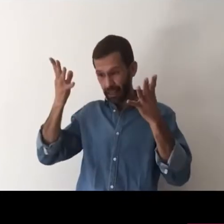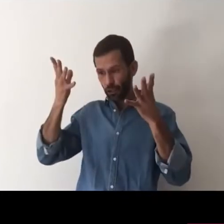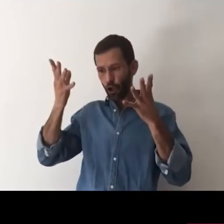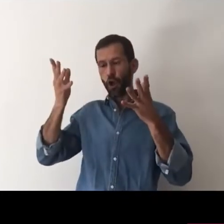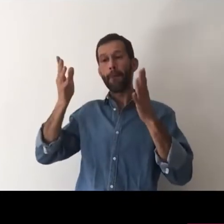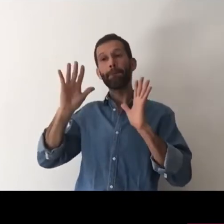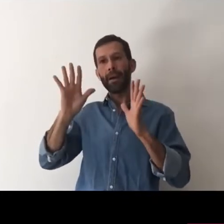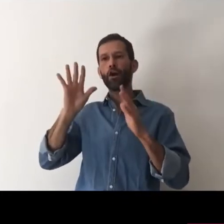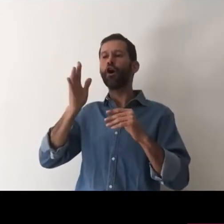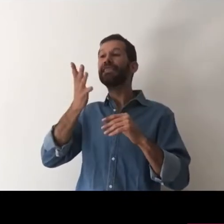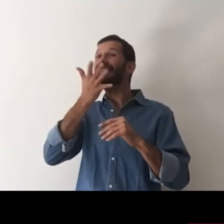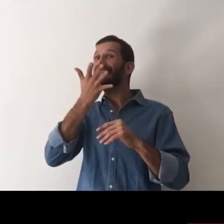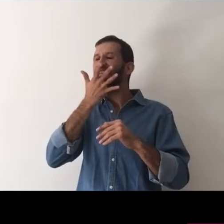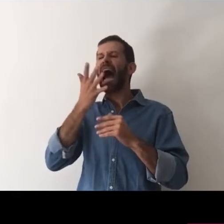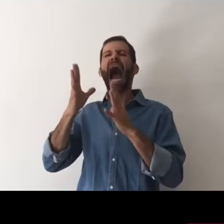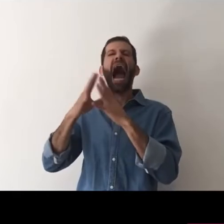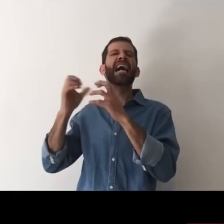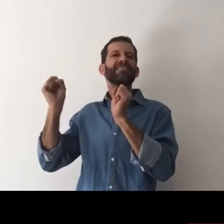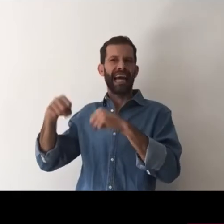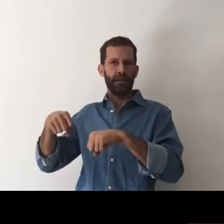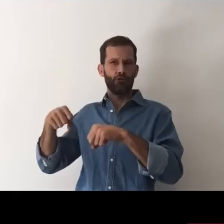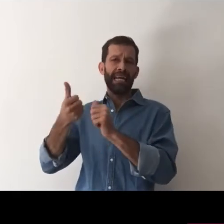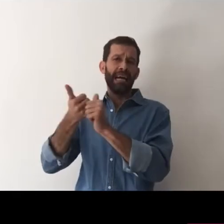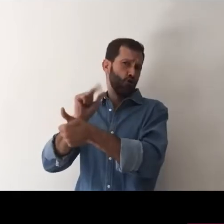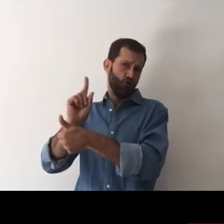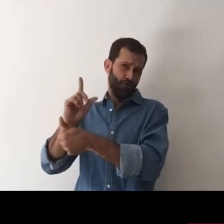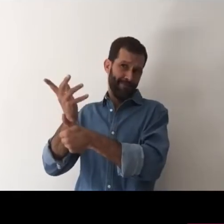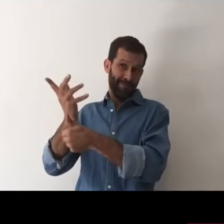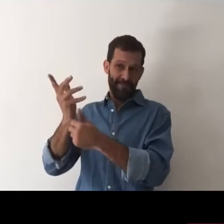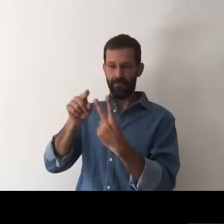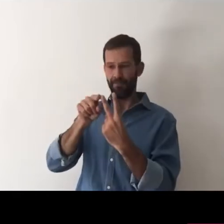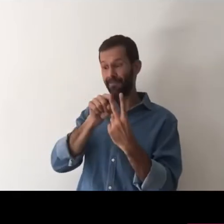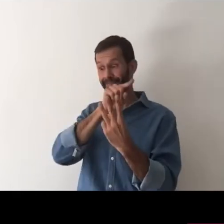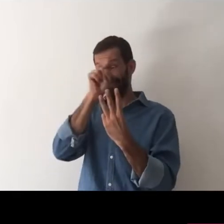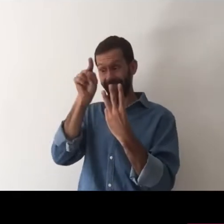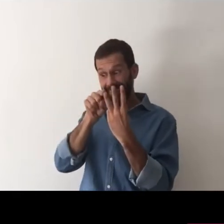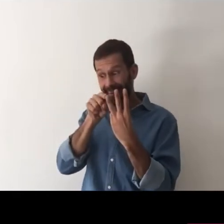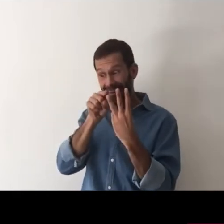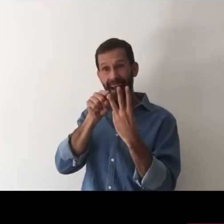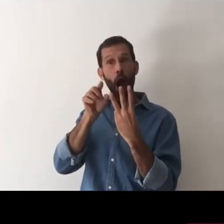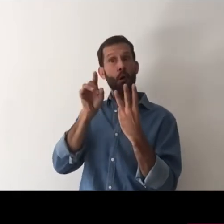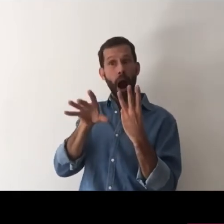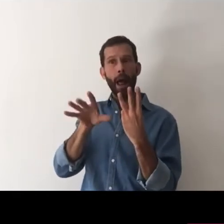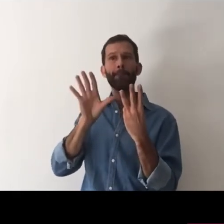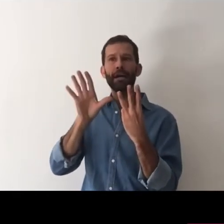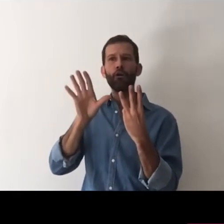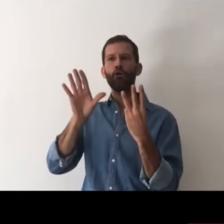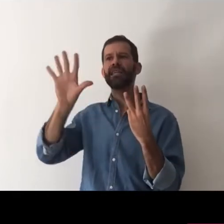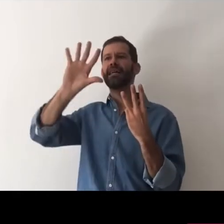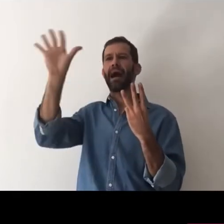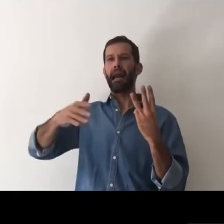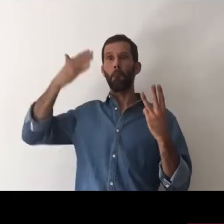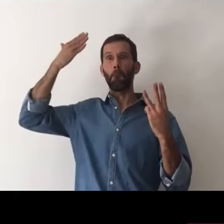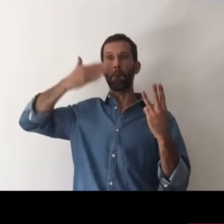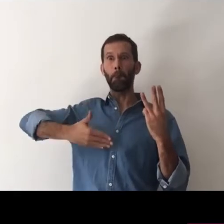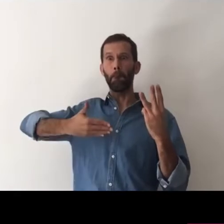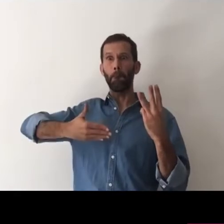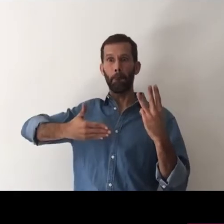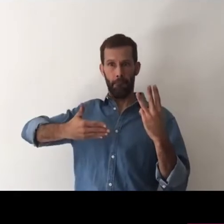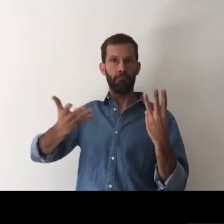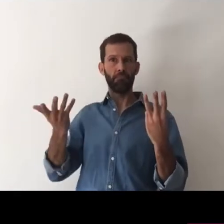en el segundo lugar conceptos abstractos de nuevo, pero con signos arbitrarios no icónicos. En el tercer